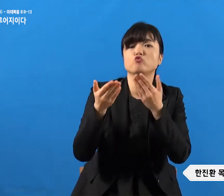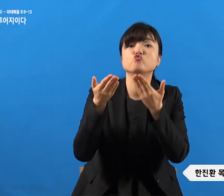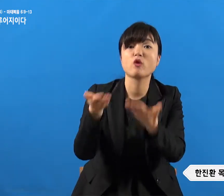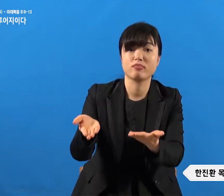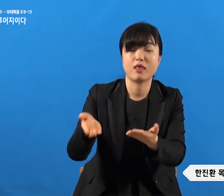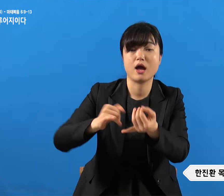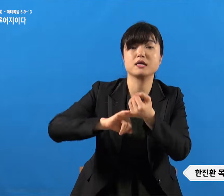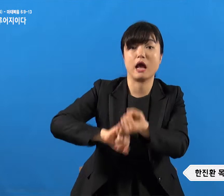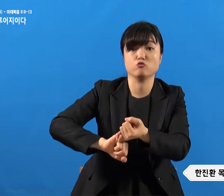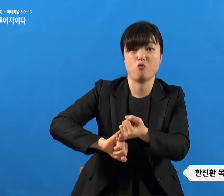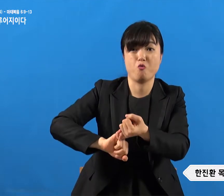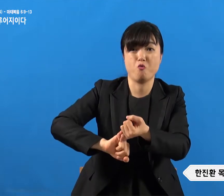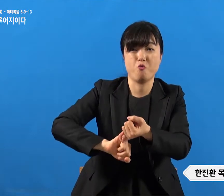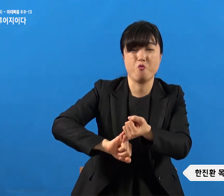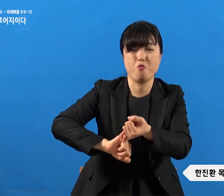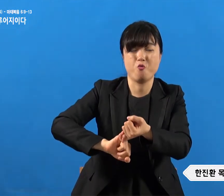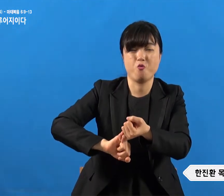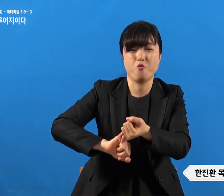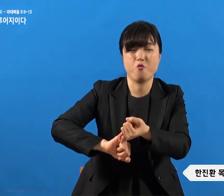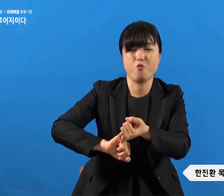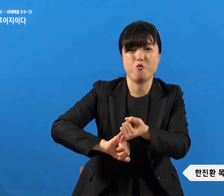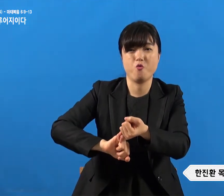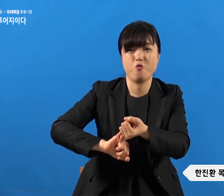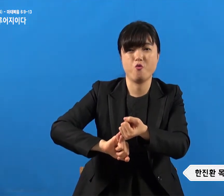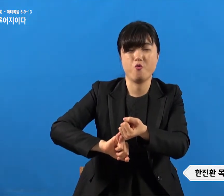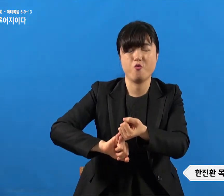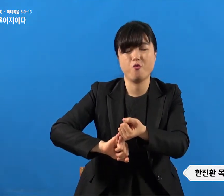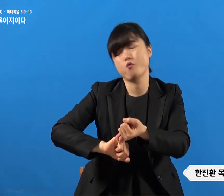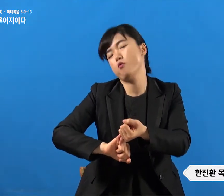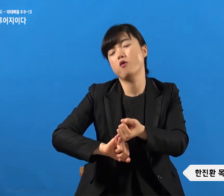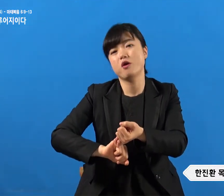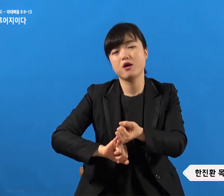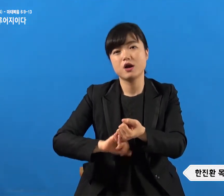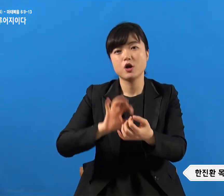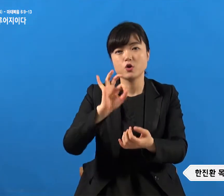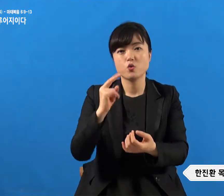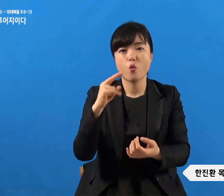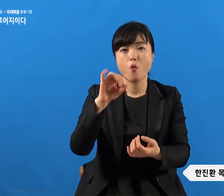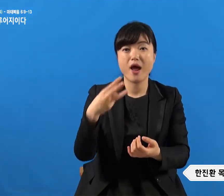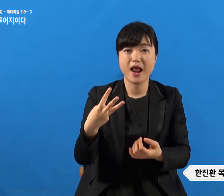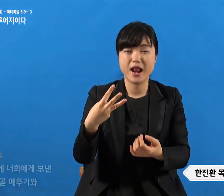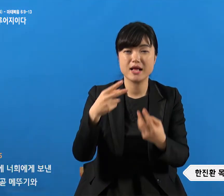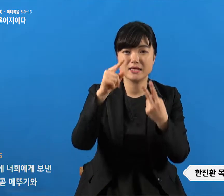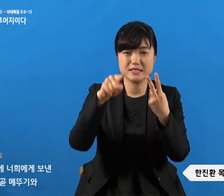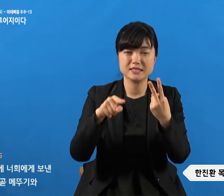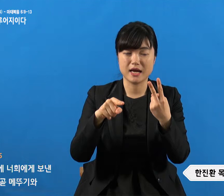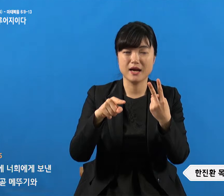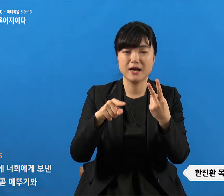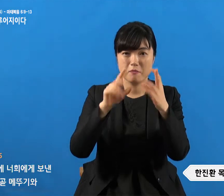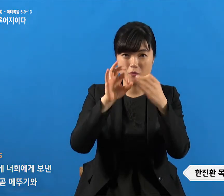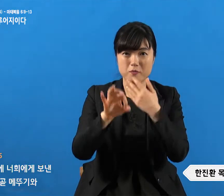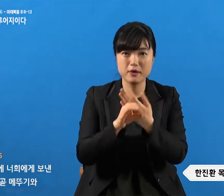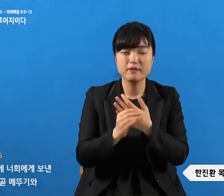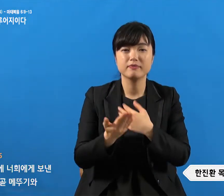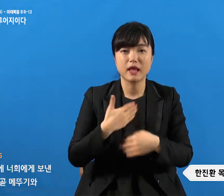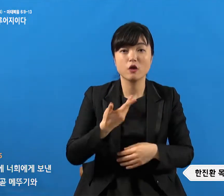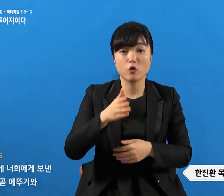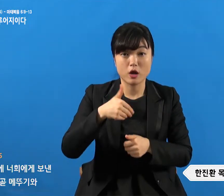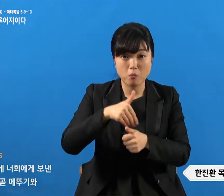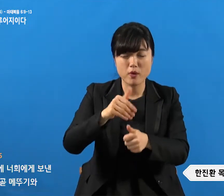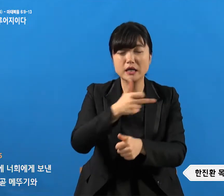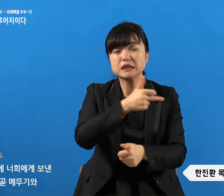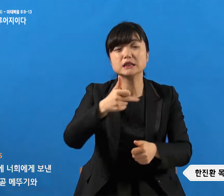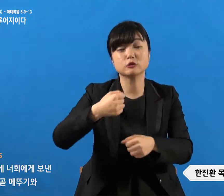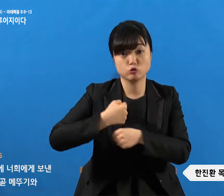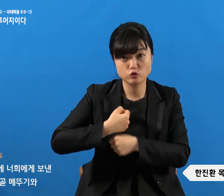줄 것이라고 하시면서 요엘서에서 이렇게 말씀합니다. 요엘 2장 25절에 내가 전에 너희에게 보낸